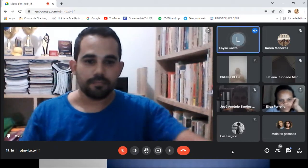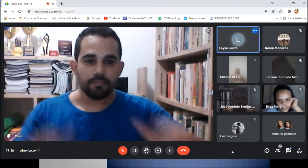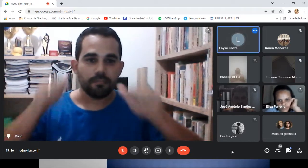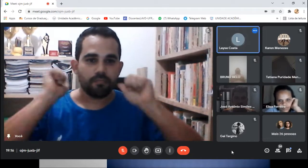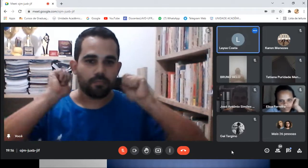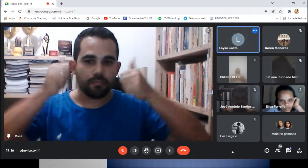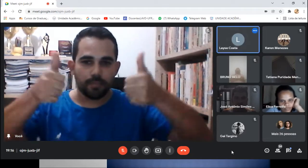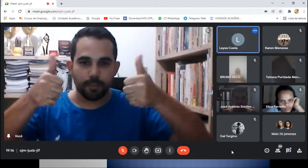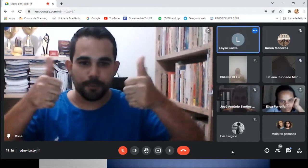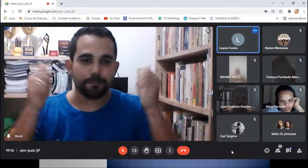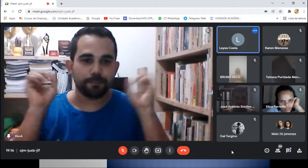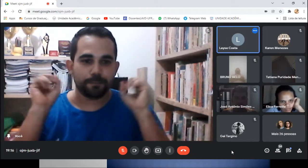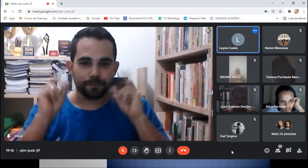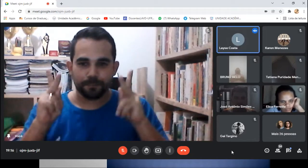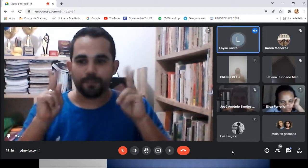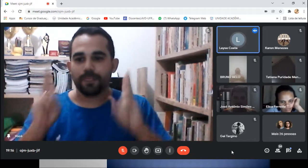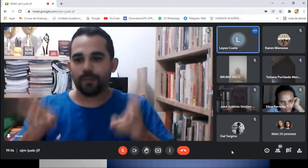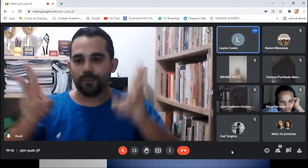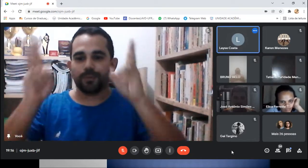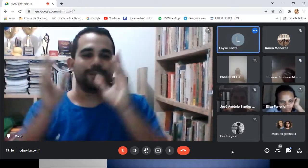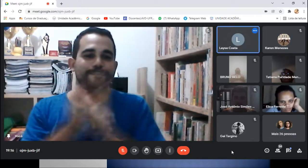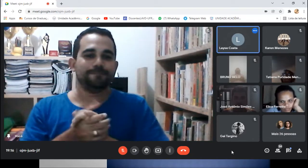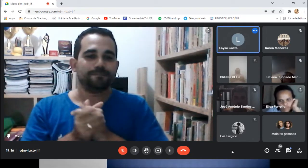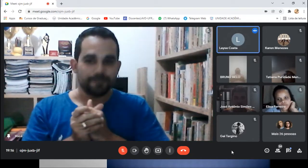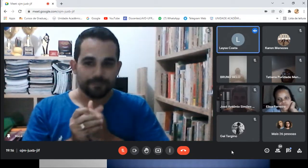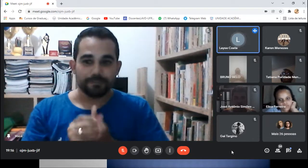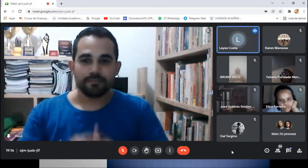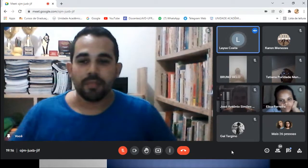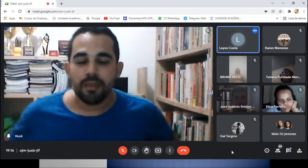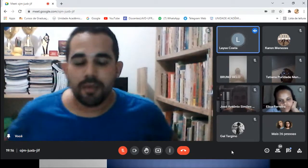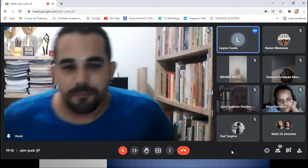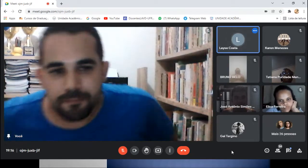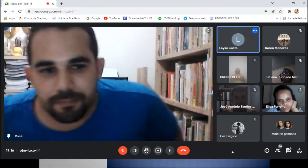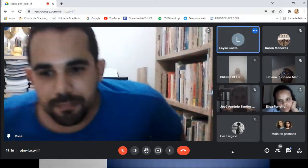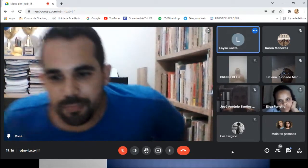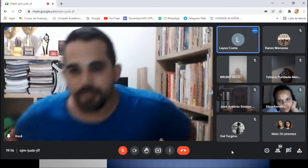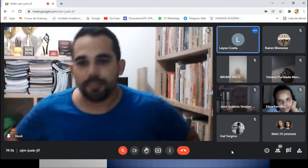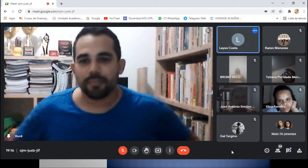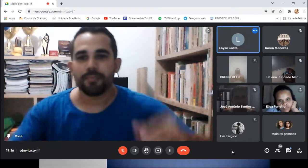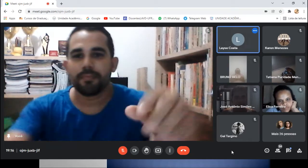Certo. Ok. Vamos lá continuar.